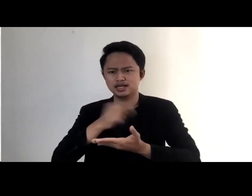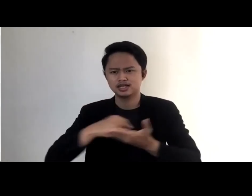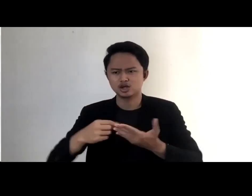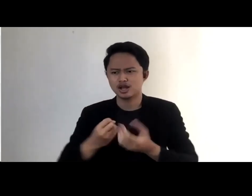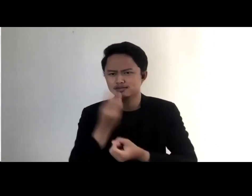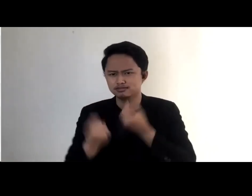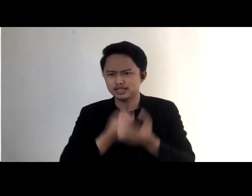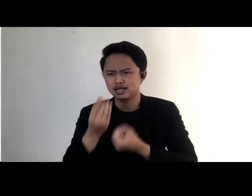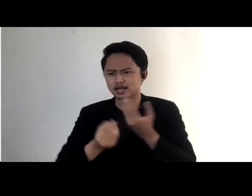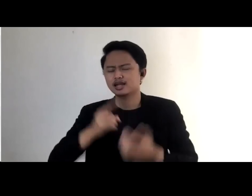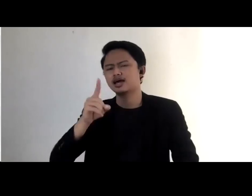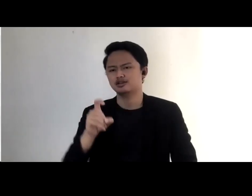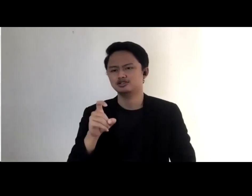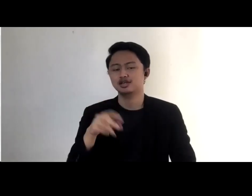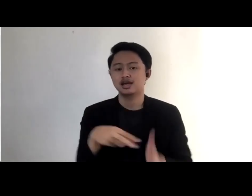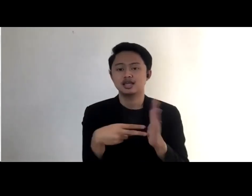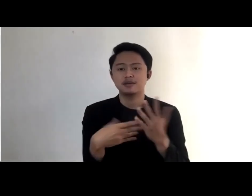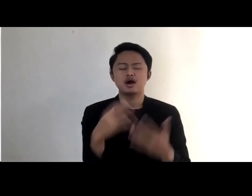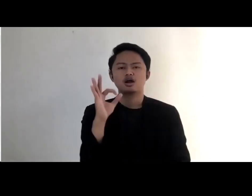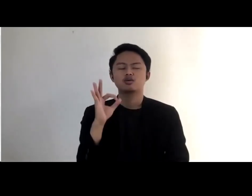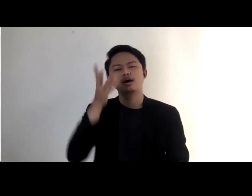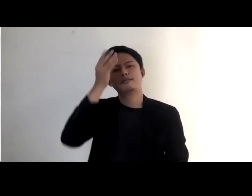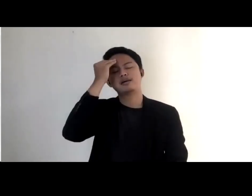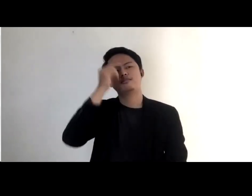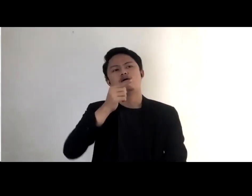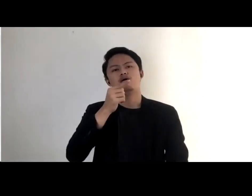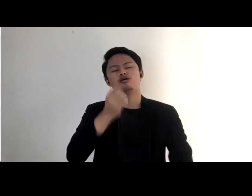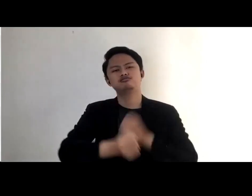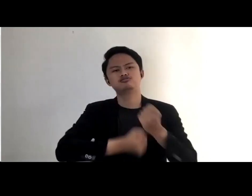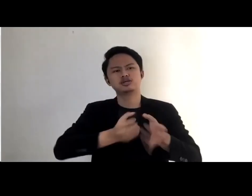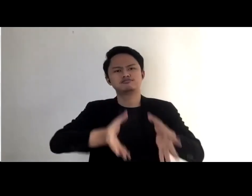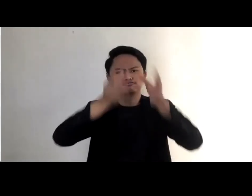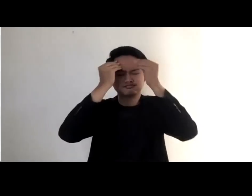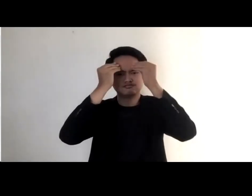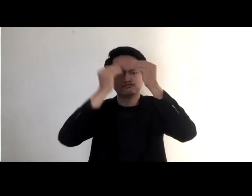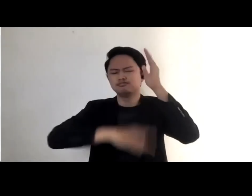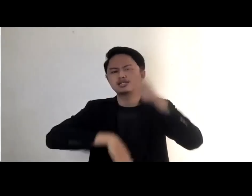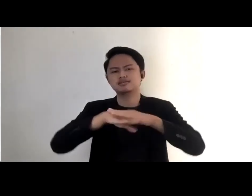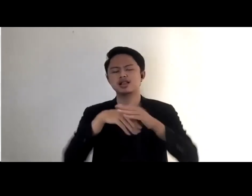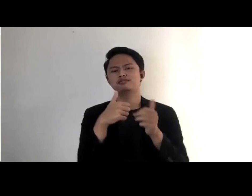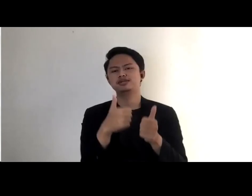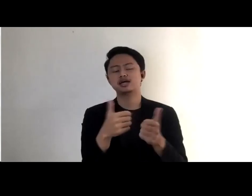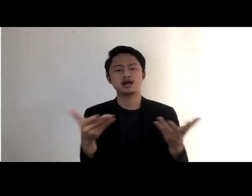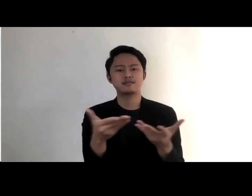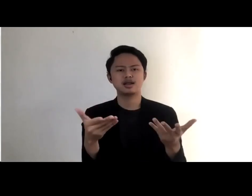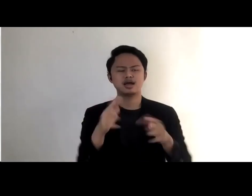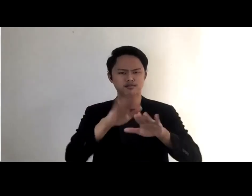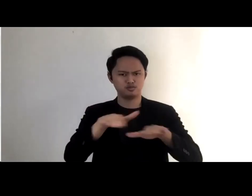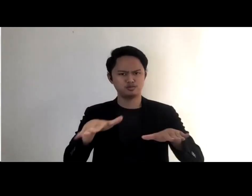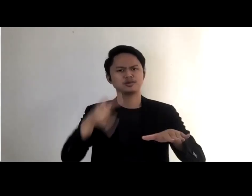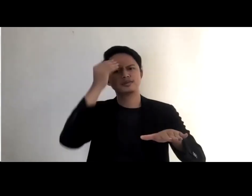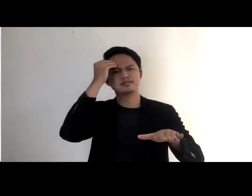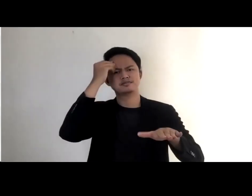tua, sehingga orang tua betul-betul bisa memaksimalkan, mendorong pemanfaatan modul ini kepada putra-putri didik kita,